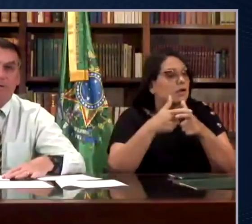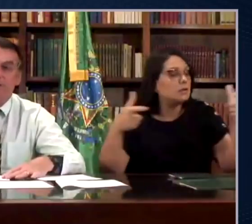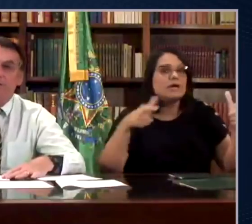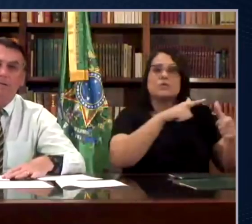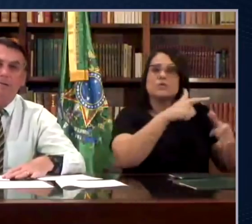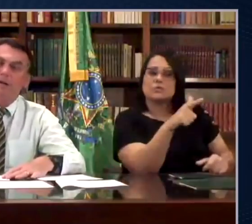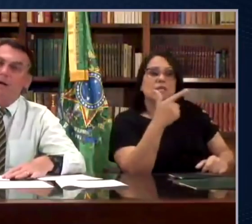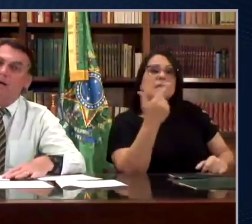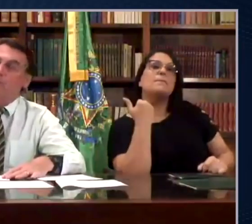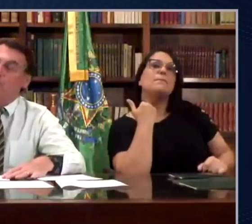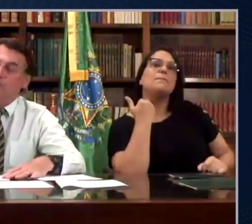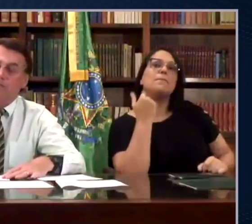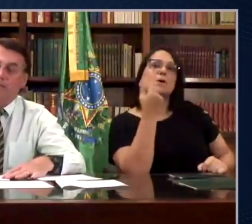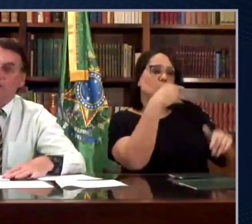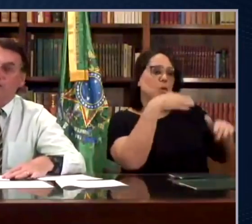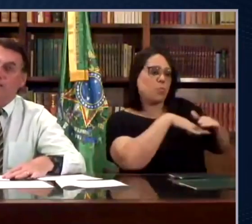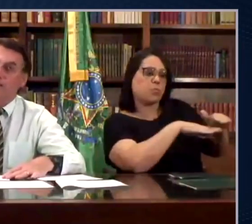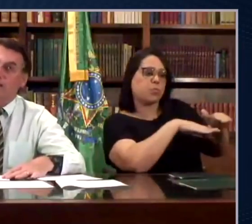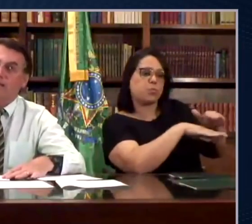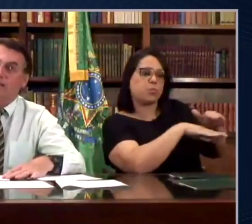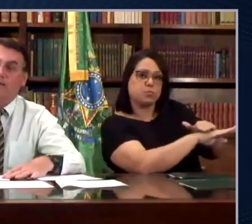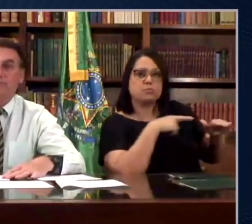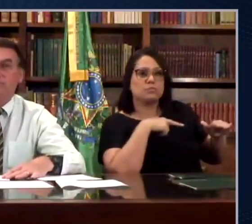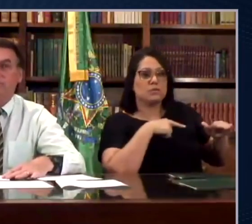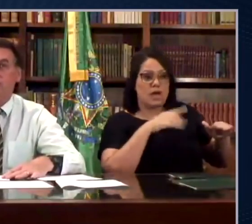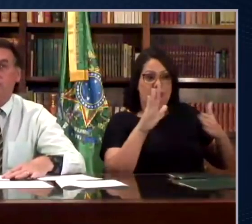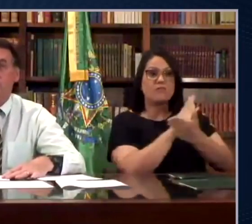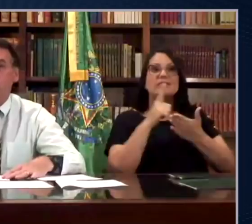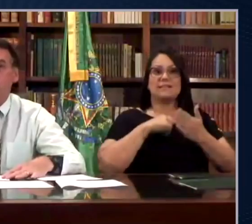tem poupança, e quando tem geladeira em casa, ela está ali